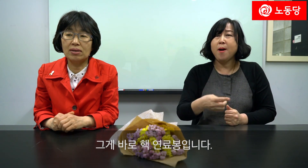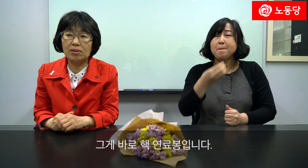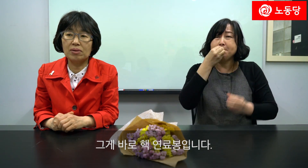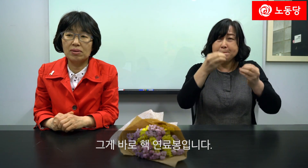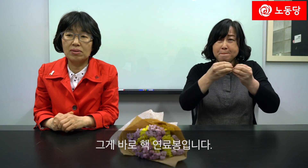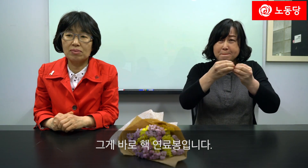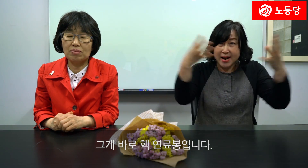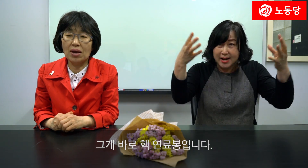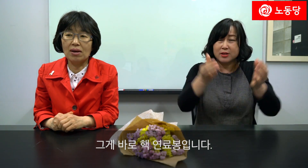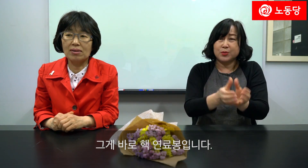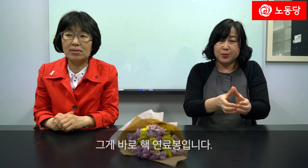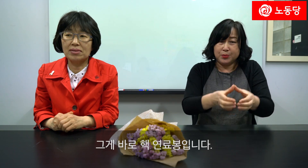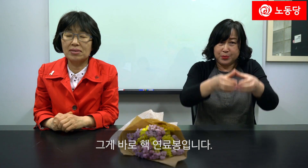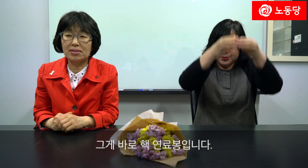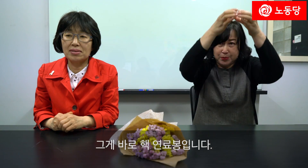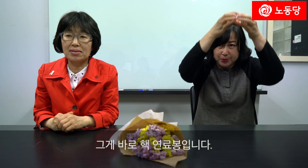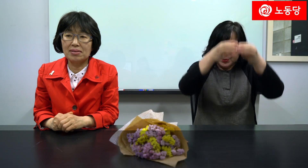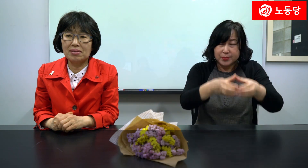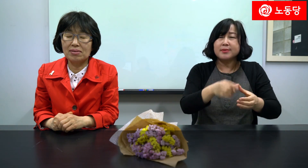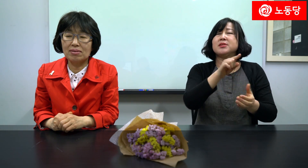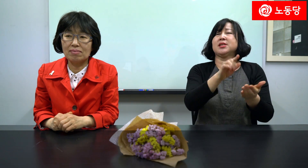연료봉입니다. 네.